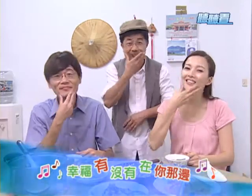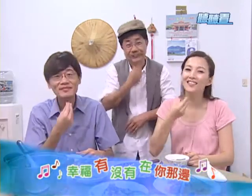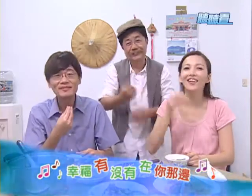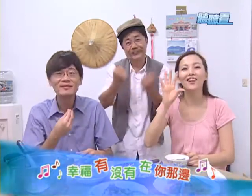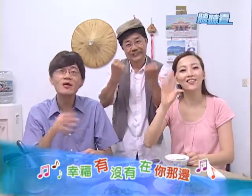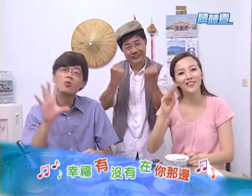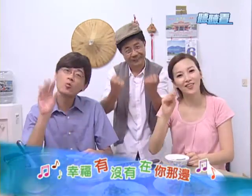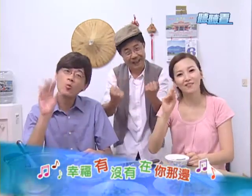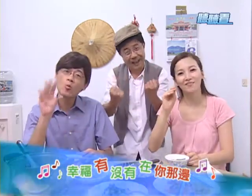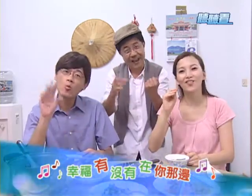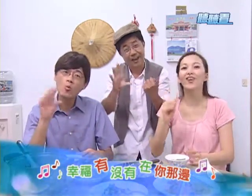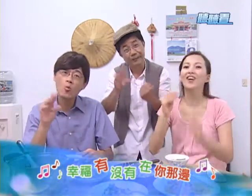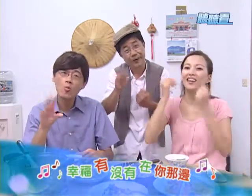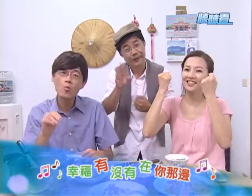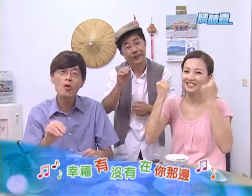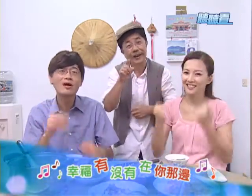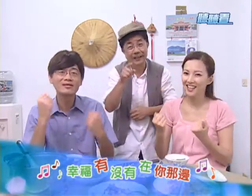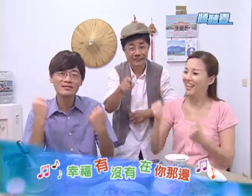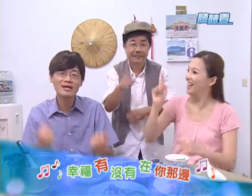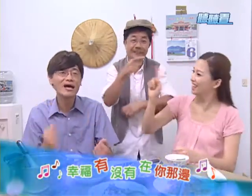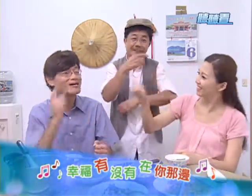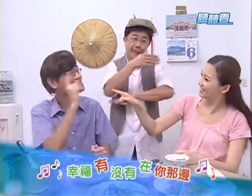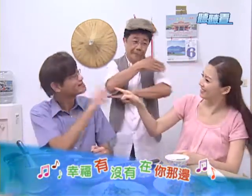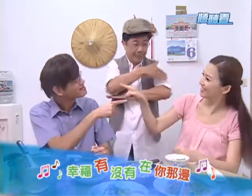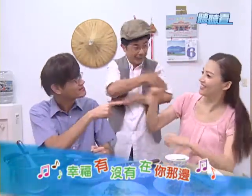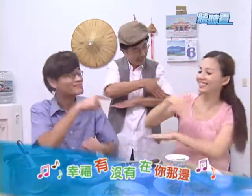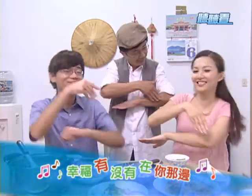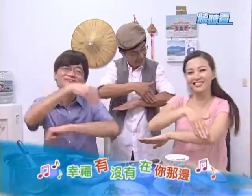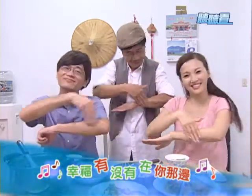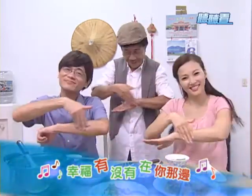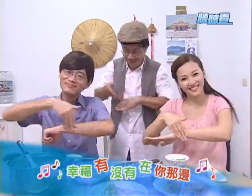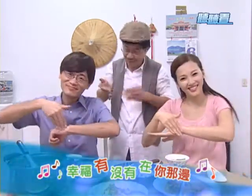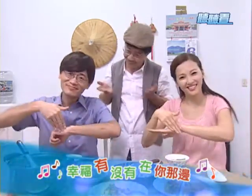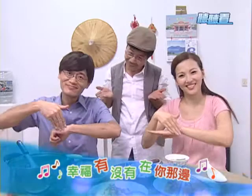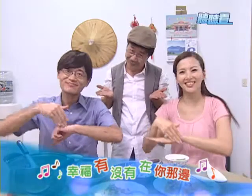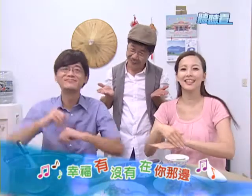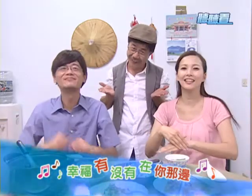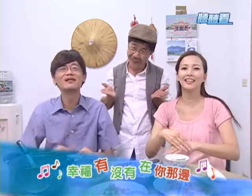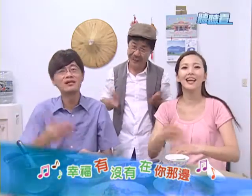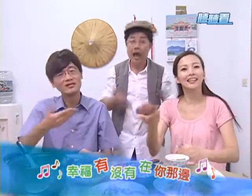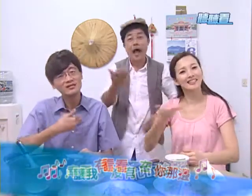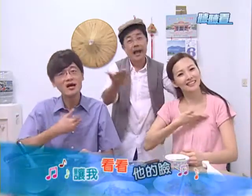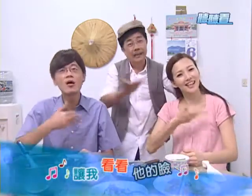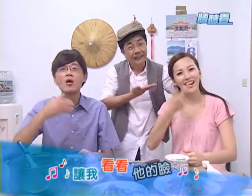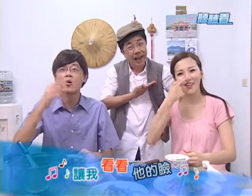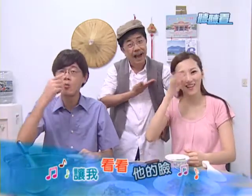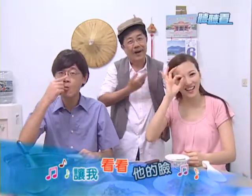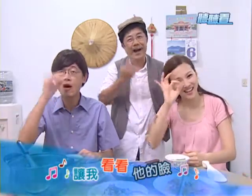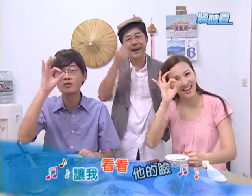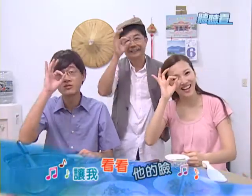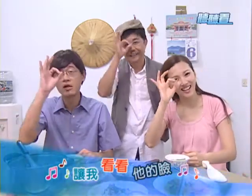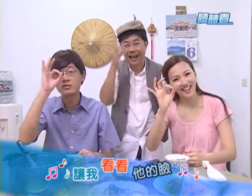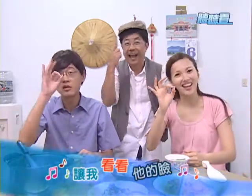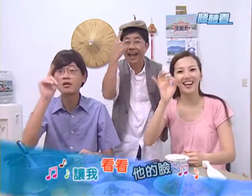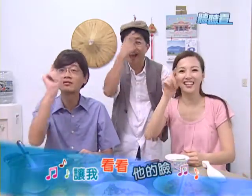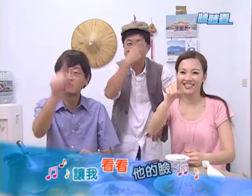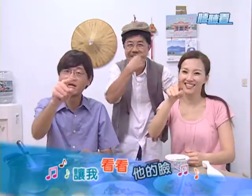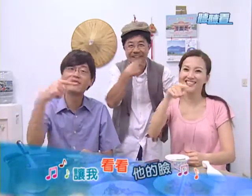幸福有没有在你那边？让我看看他